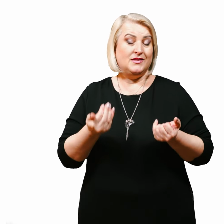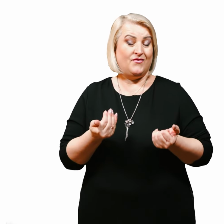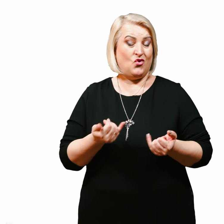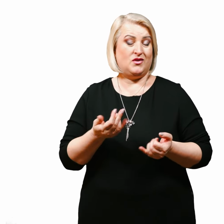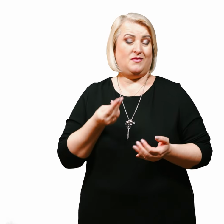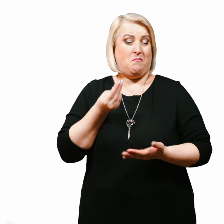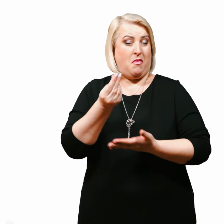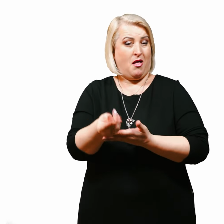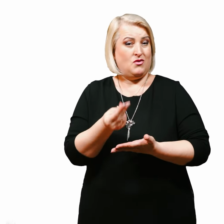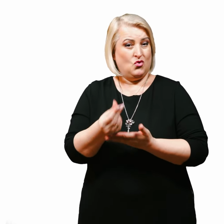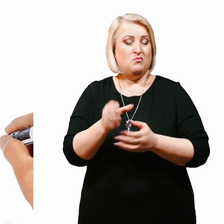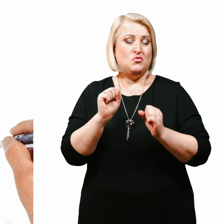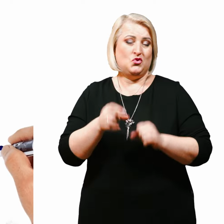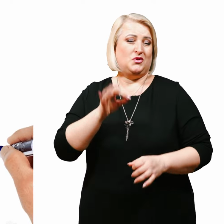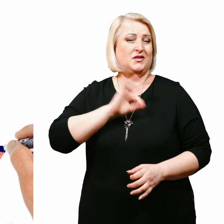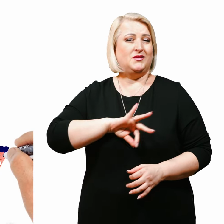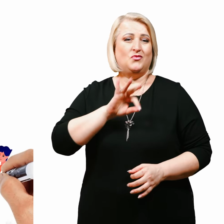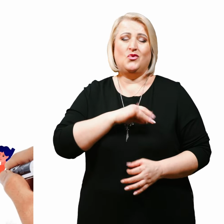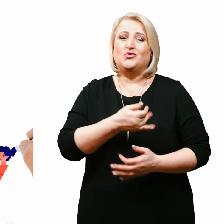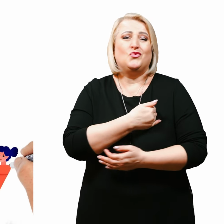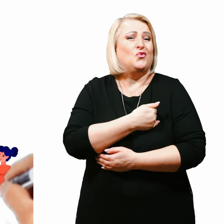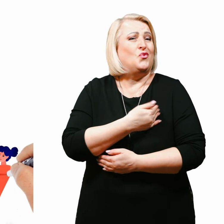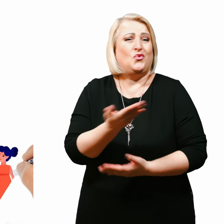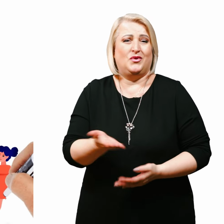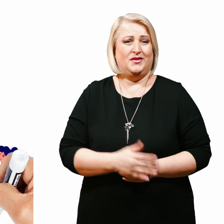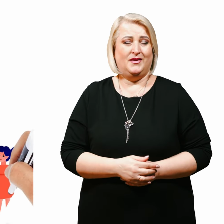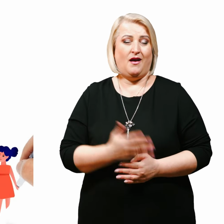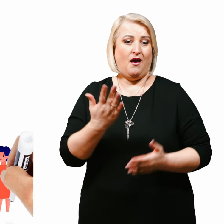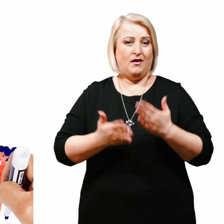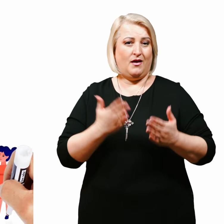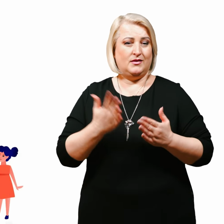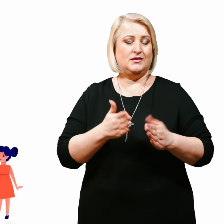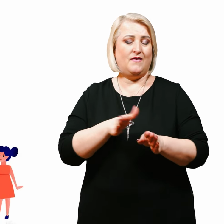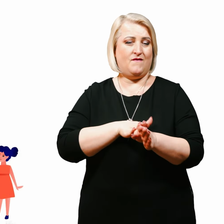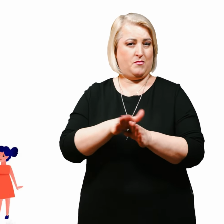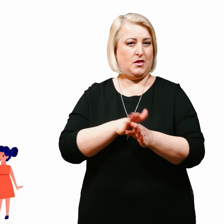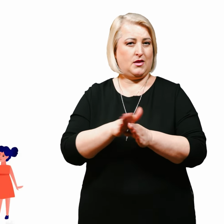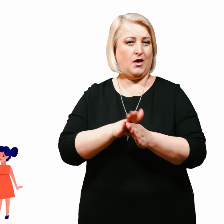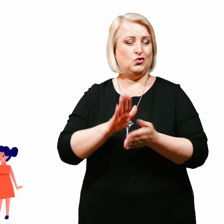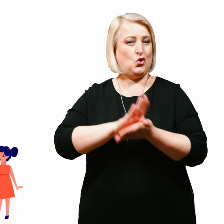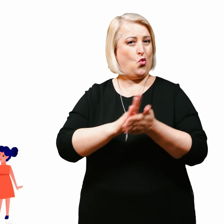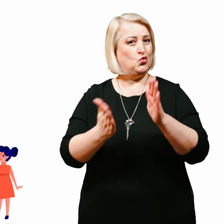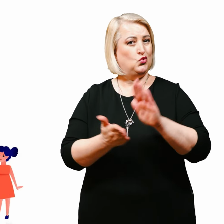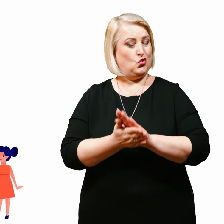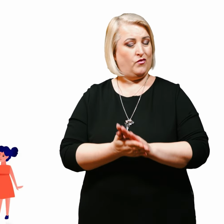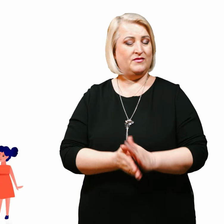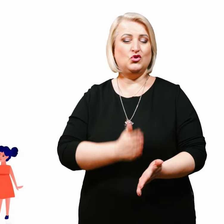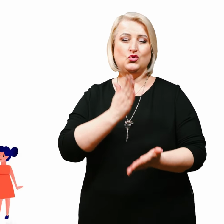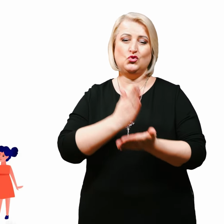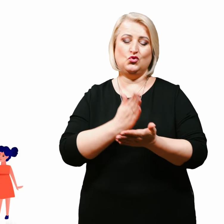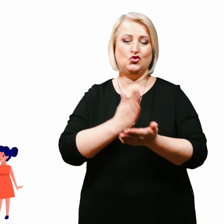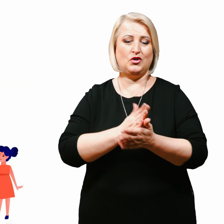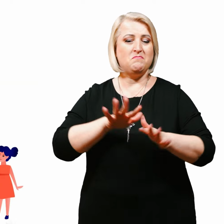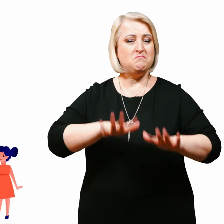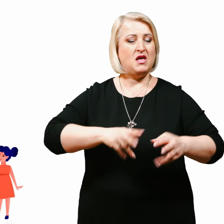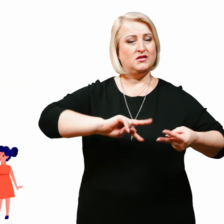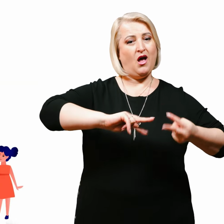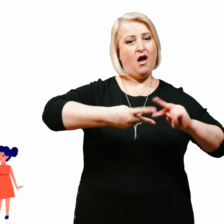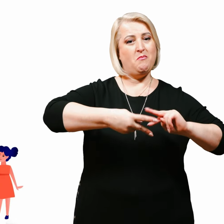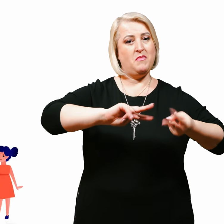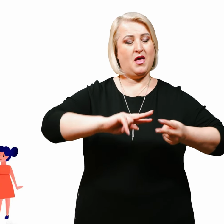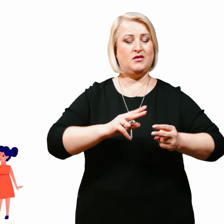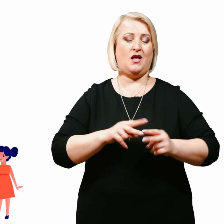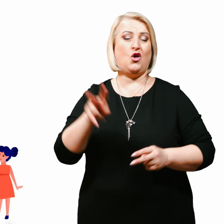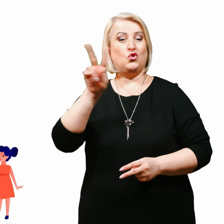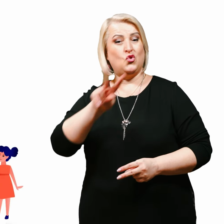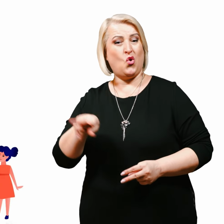платежного средства можно использовать что угодно, если соблюдаются следующие условия. Существует среда обмена. Доллары или